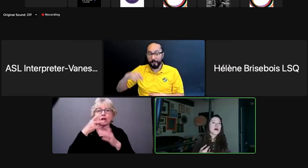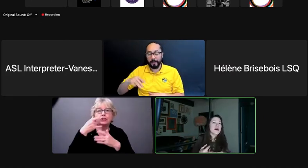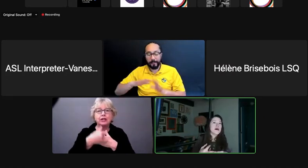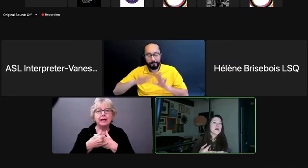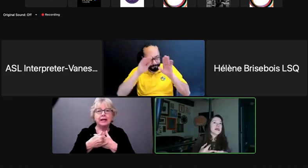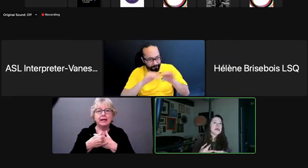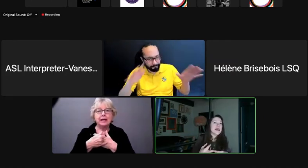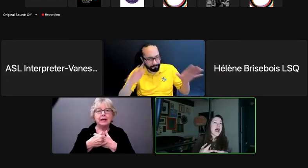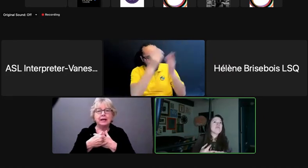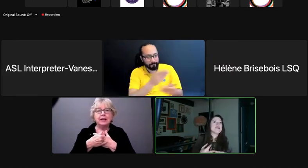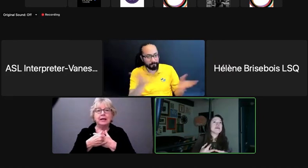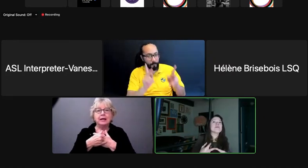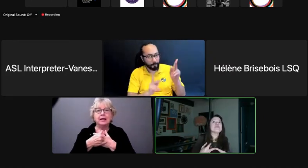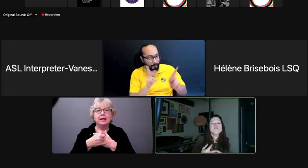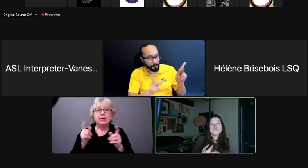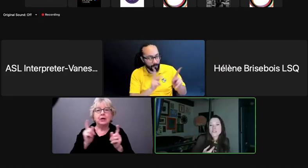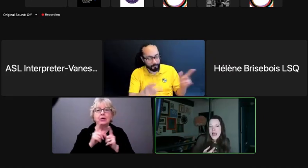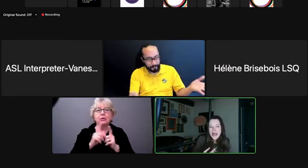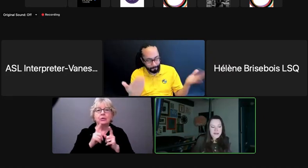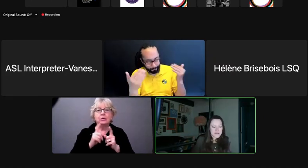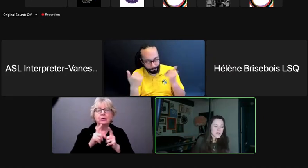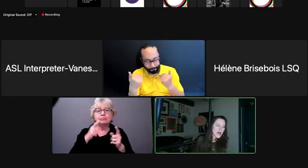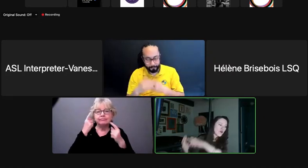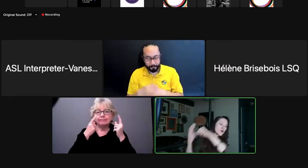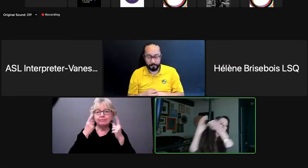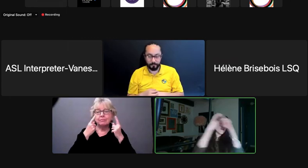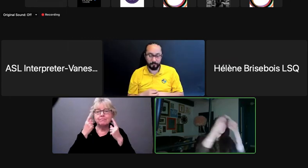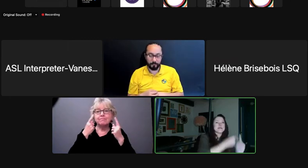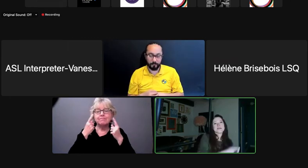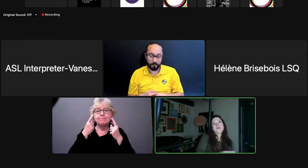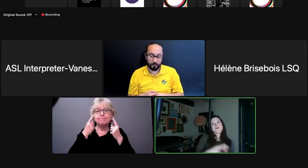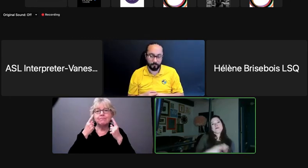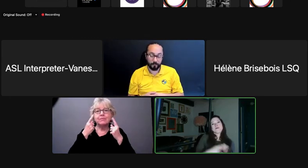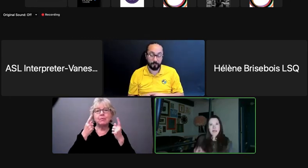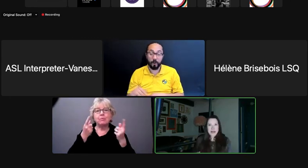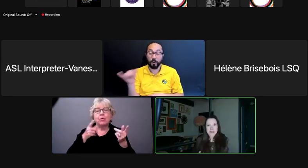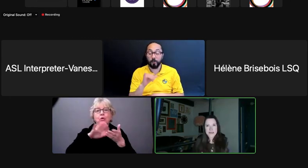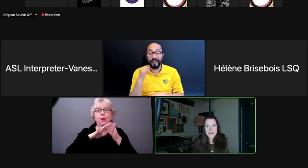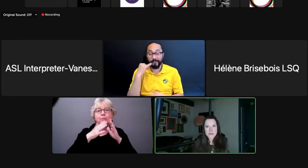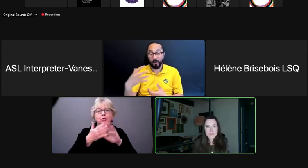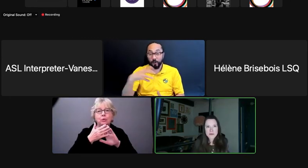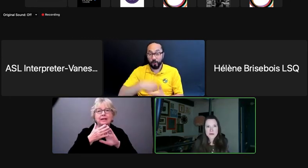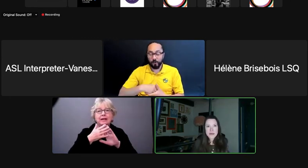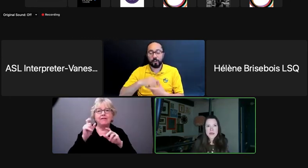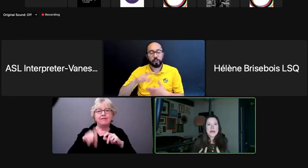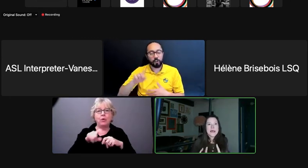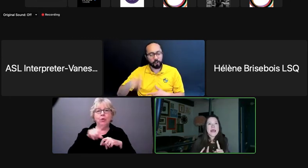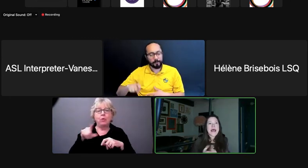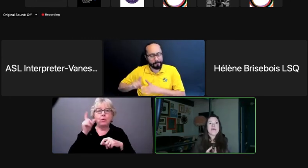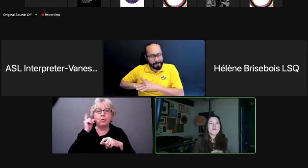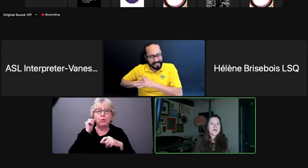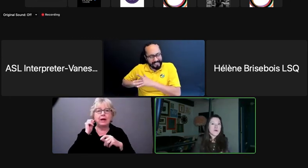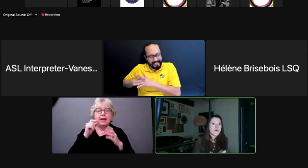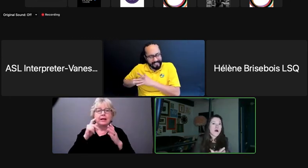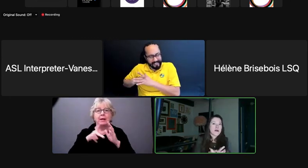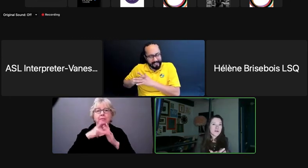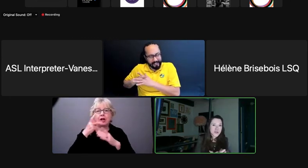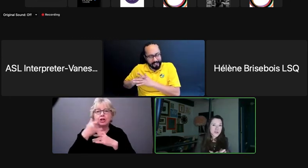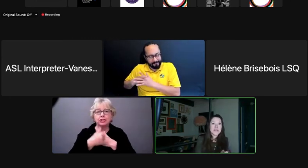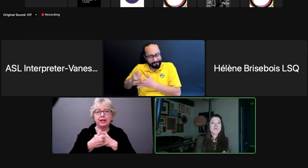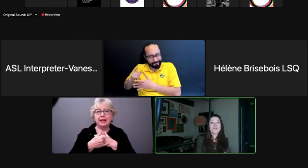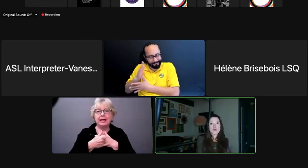aussi les considérations de faire en sorte que la communauté est au courant de ces projets qui favorisent l